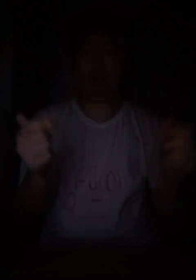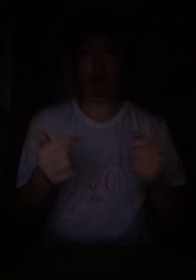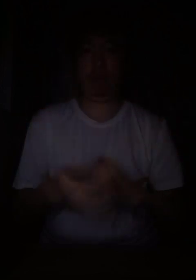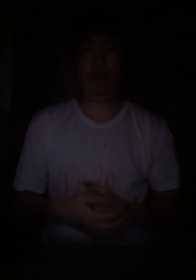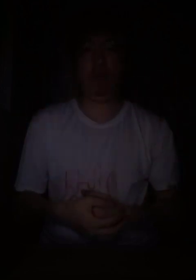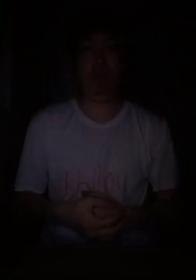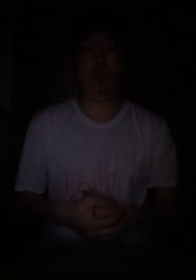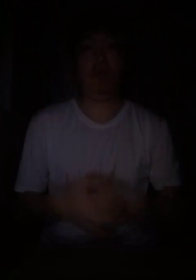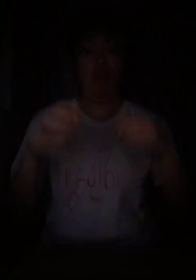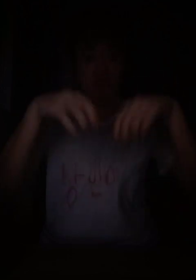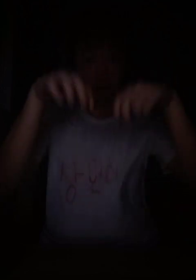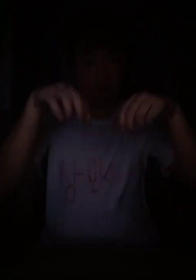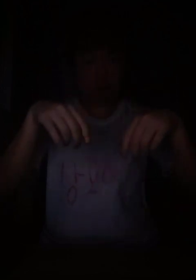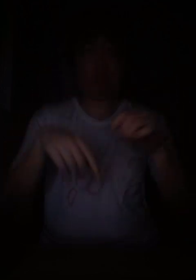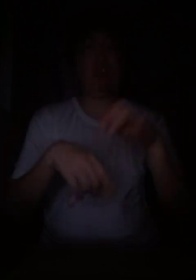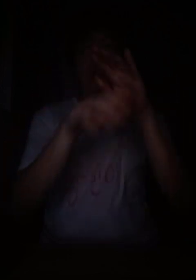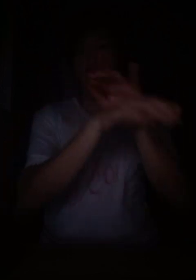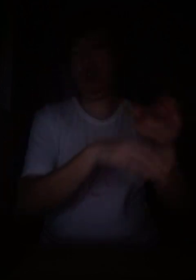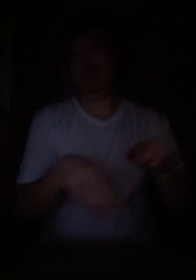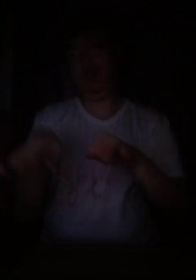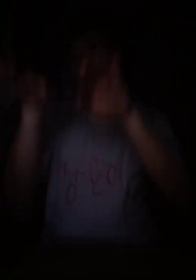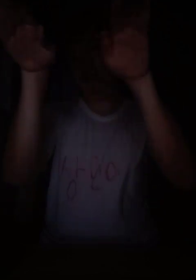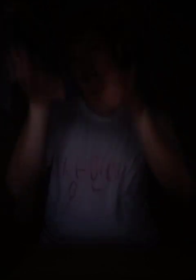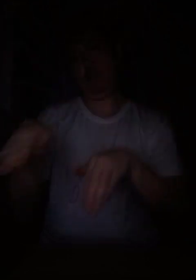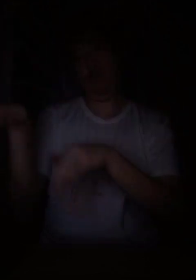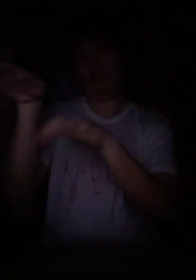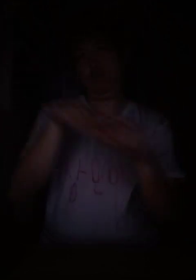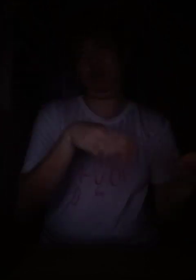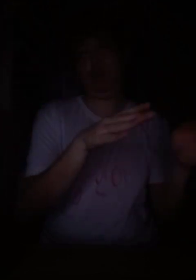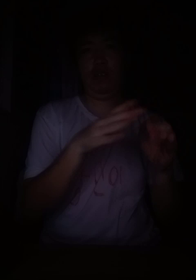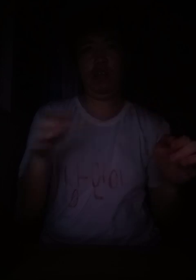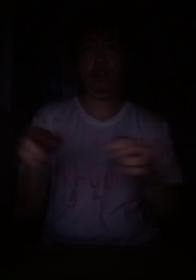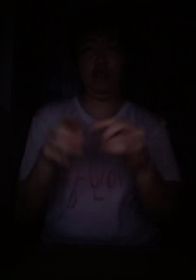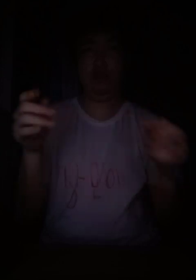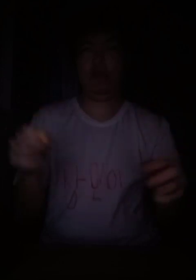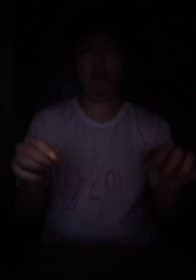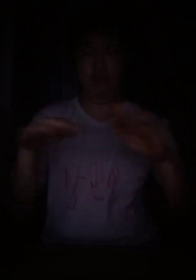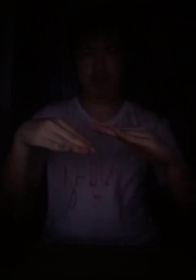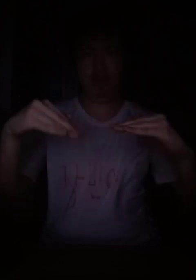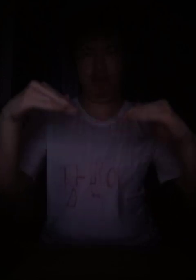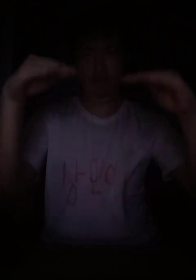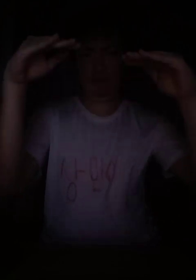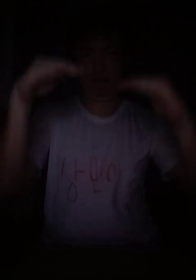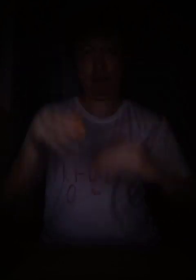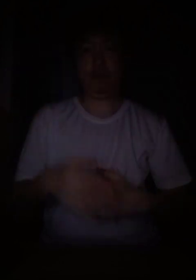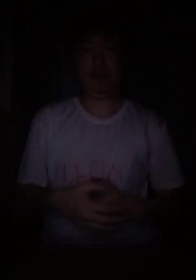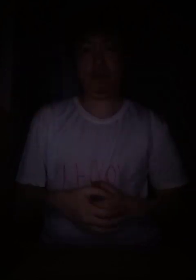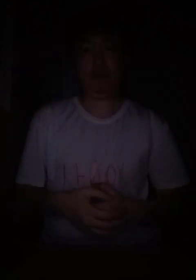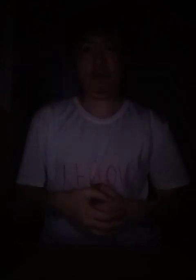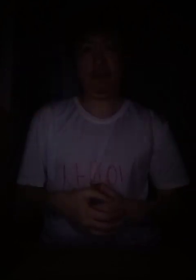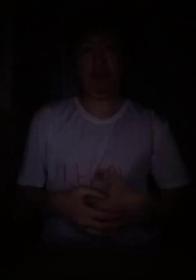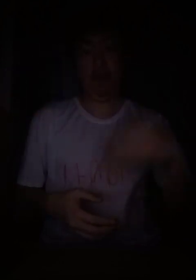이 정도면 도로 위 차량이 물에 뜨기 시작하고 시설물 대부분이 잠기게 됩니다. 이렇게 못 찼나 처음에